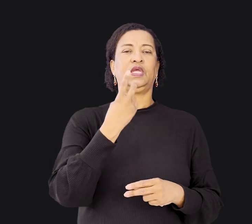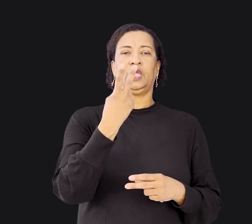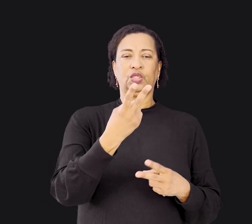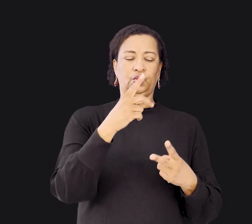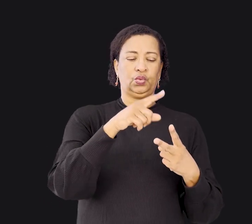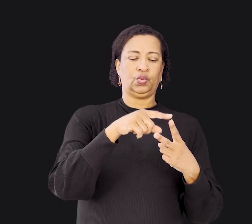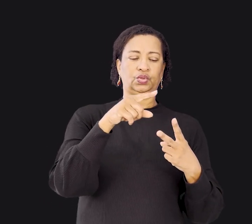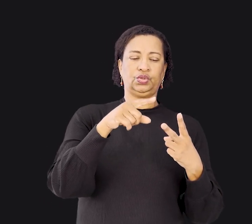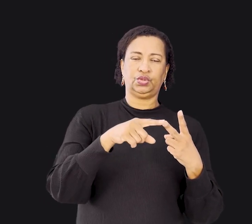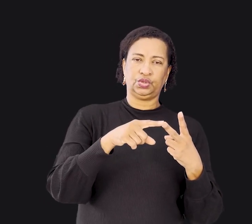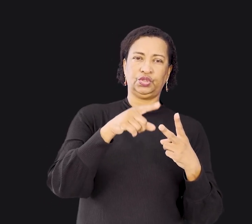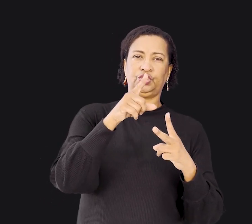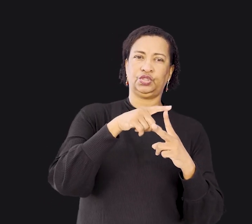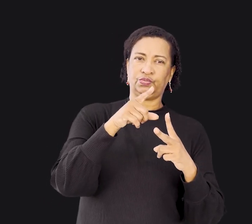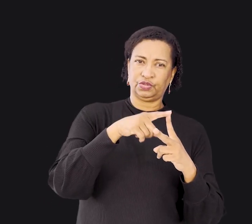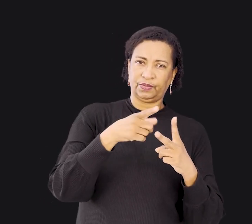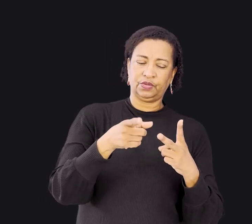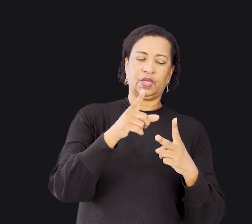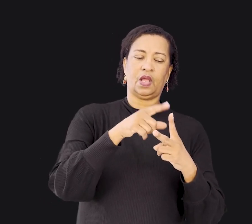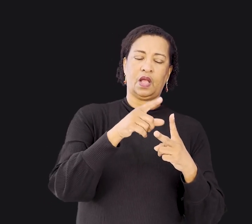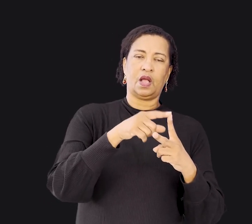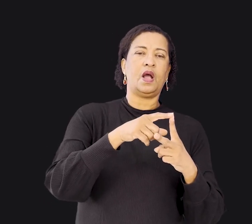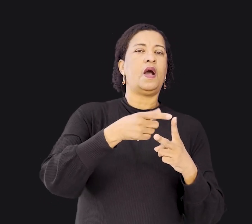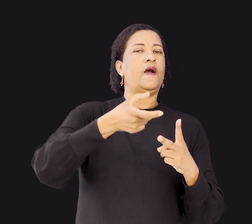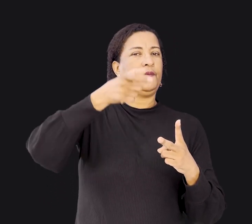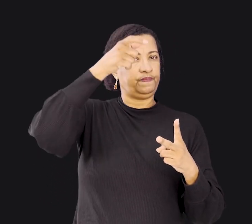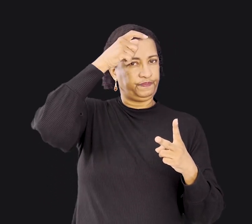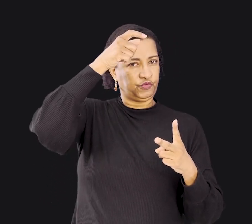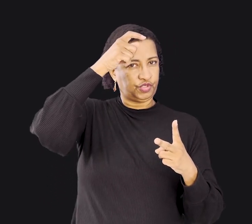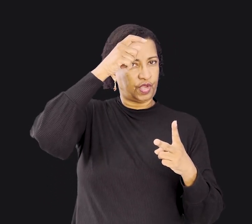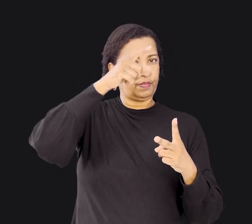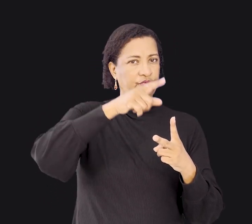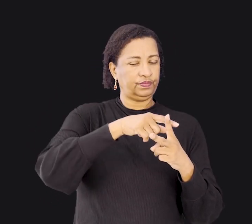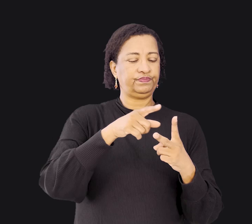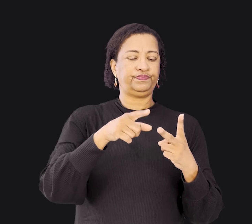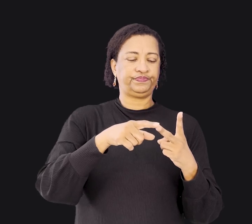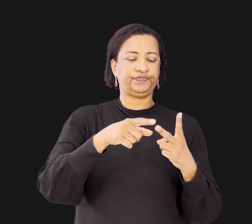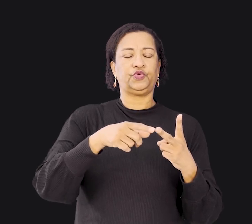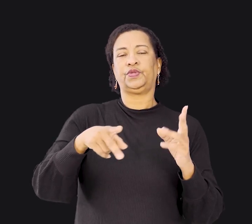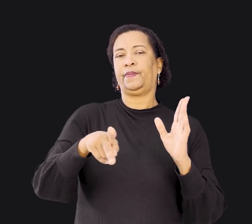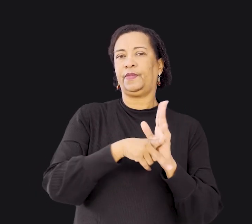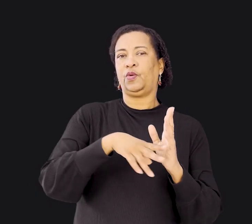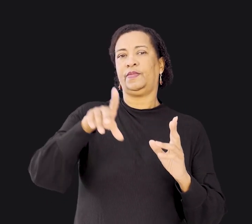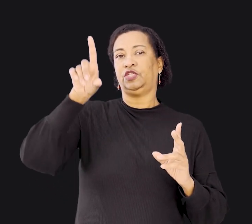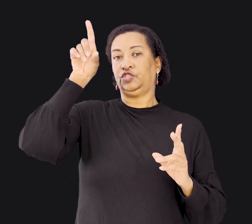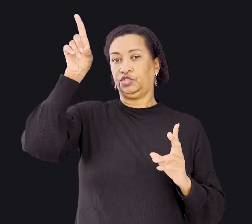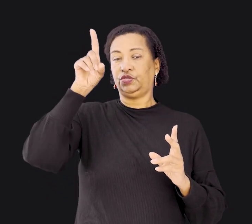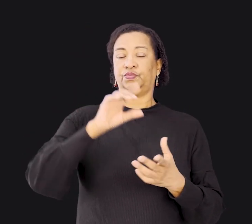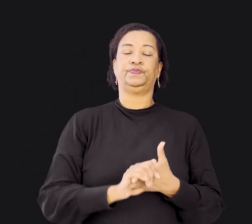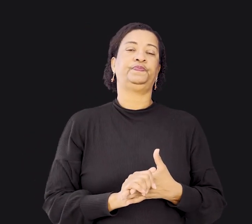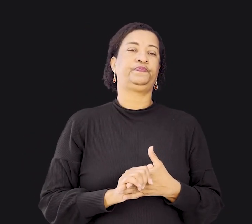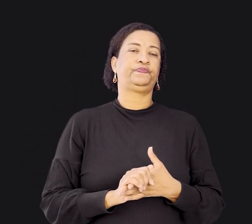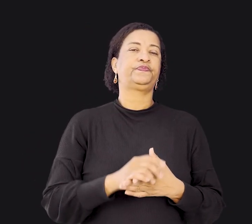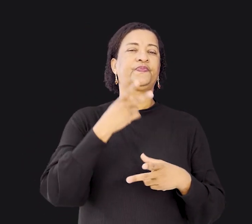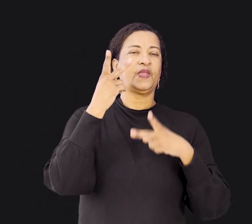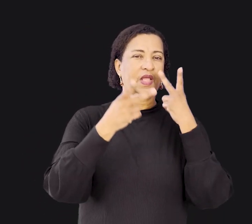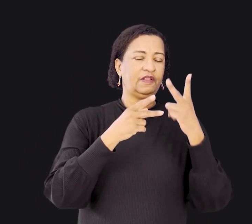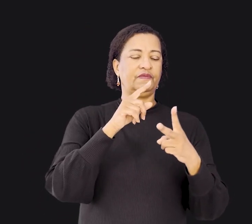de sabedoria, a que vem do diabo e a outra que vem de Deus. Tiago afirma que esses dois tipos de